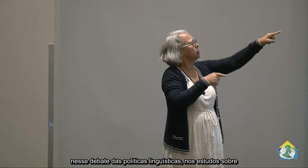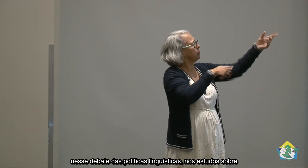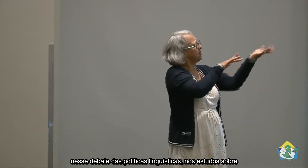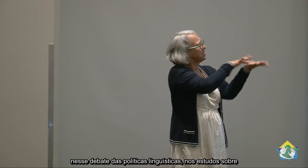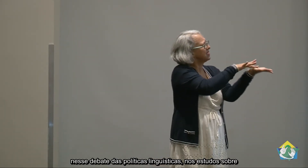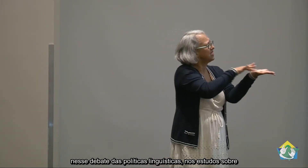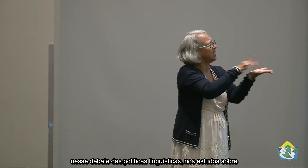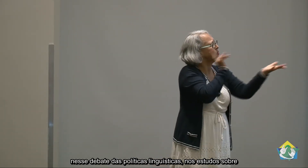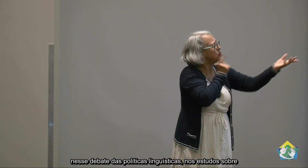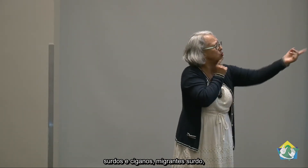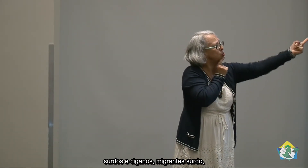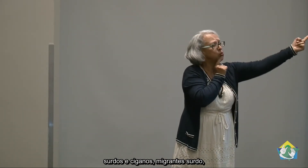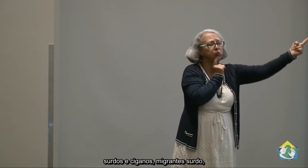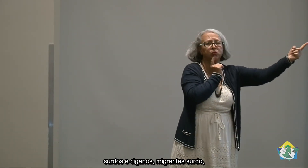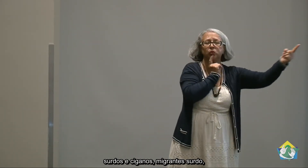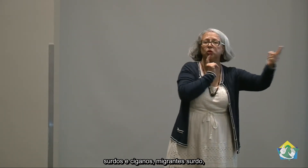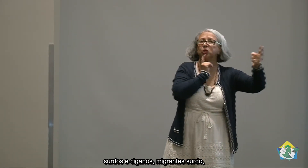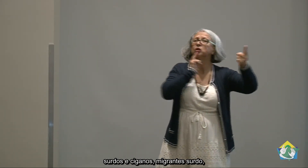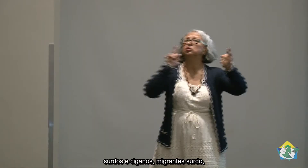nos estudos sobre surdos ciganos,